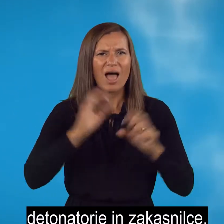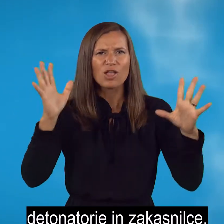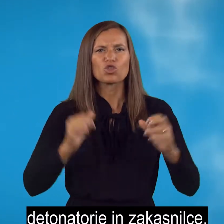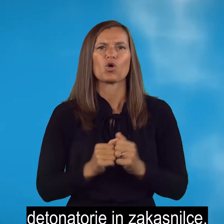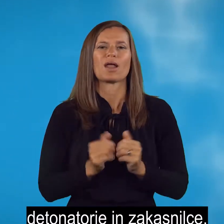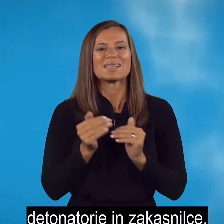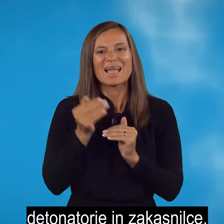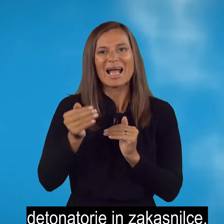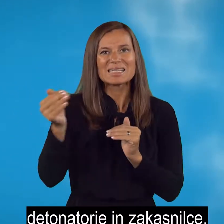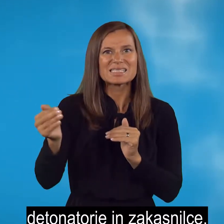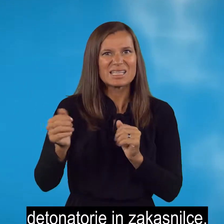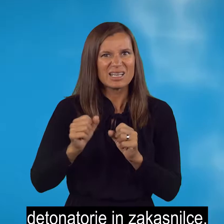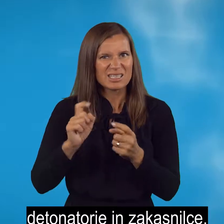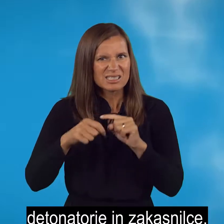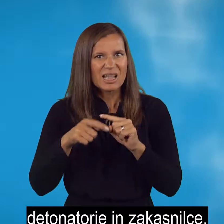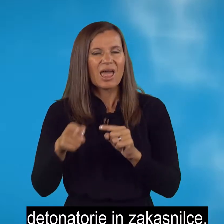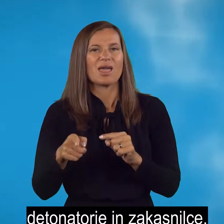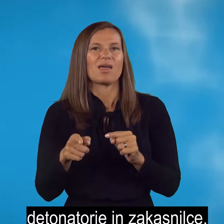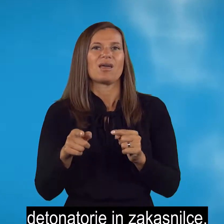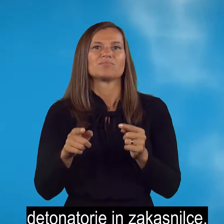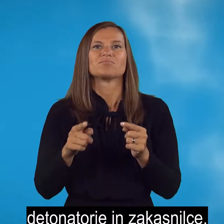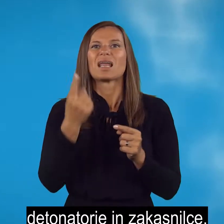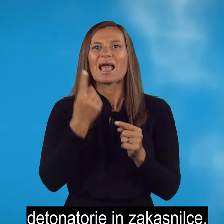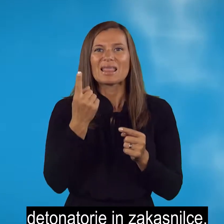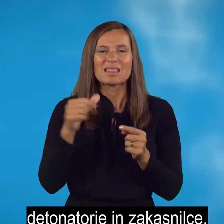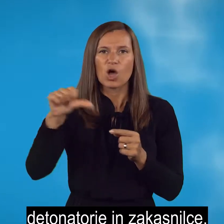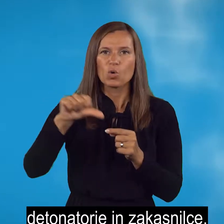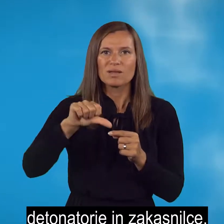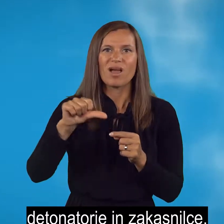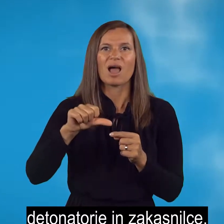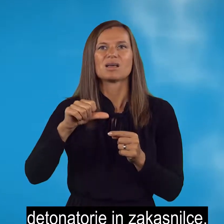zakasnilce, smodnike in raketna goriva.